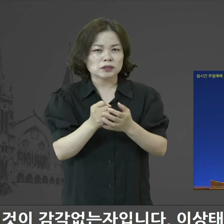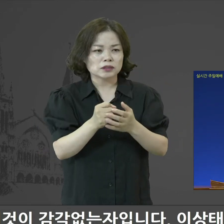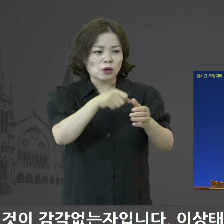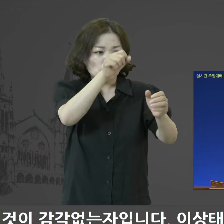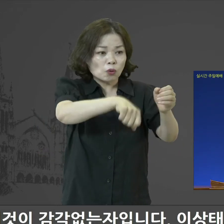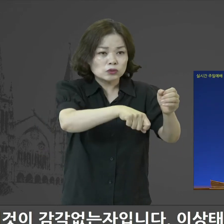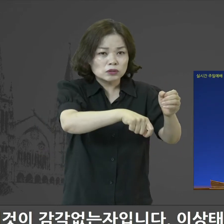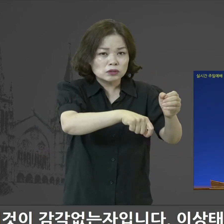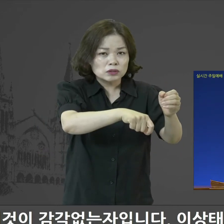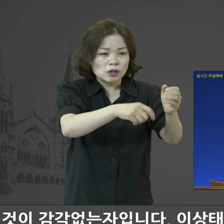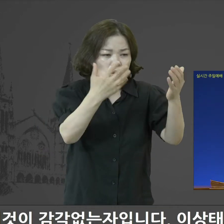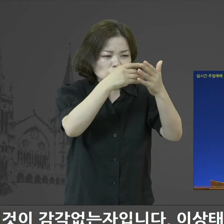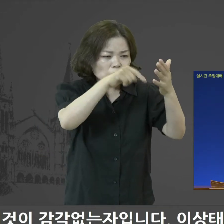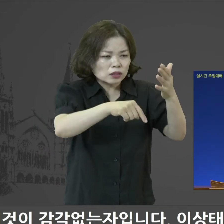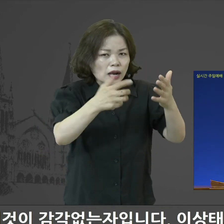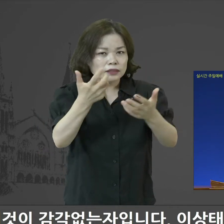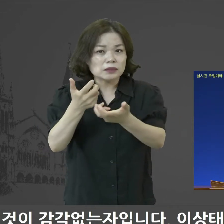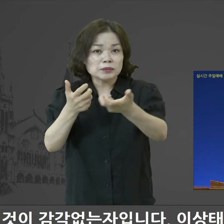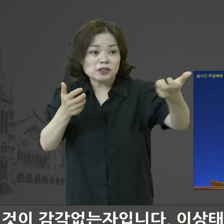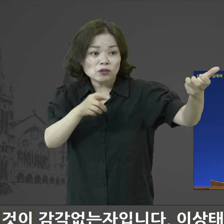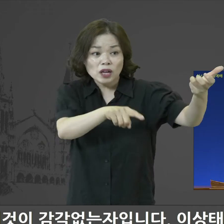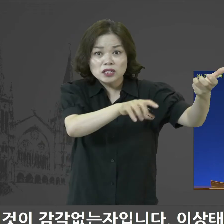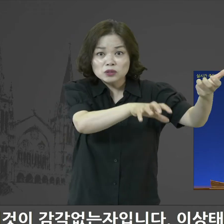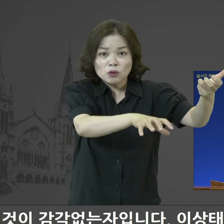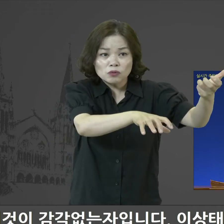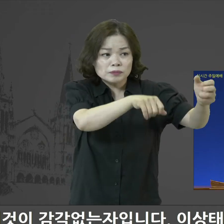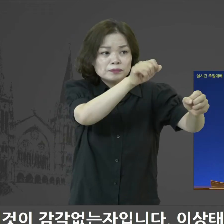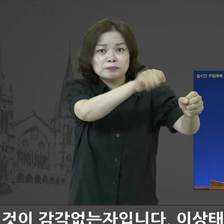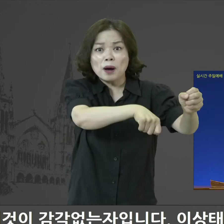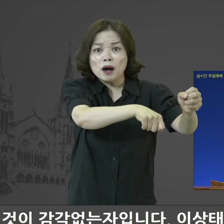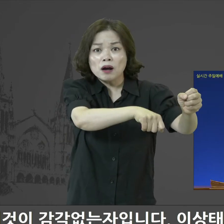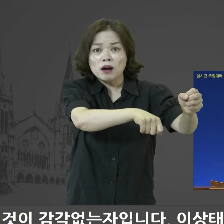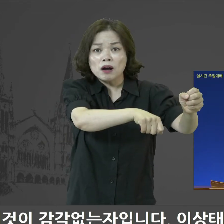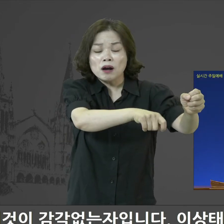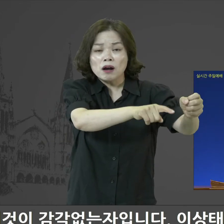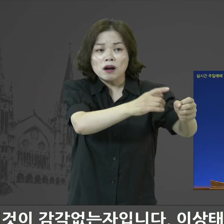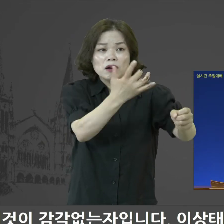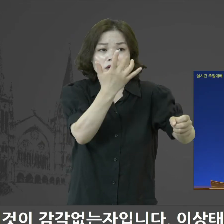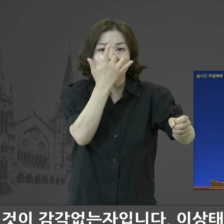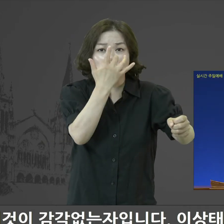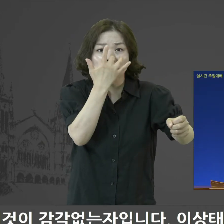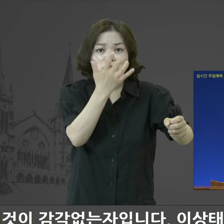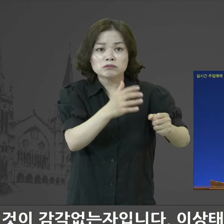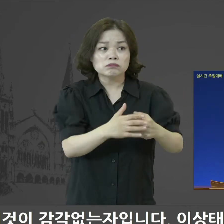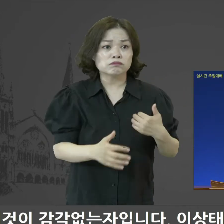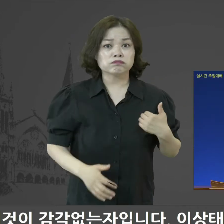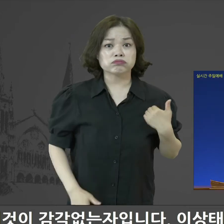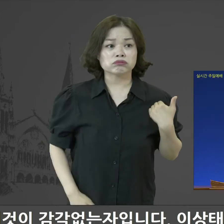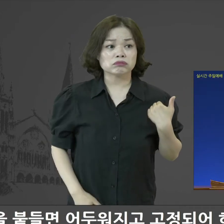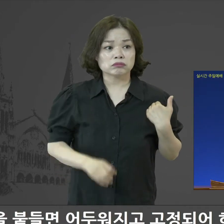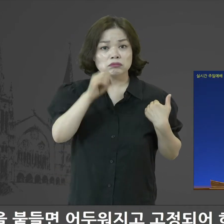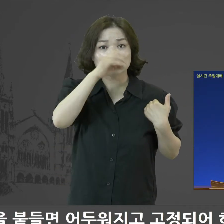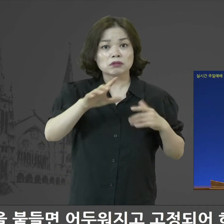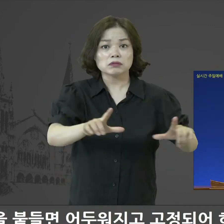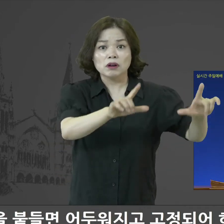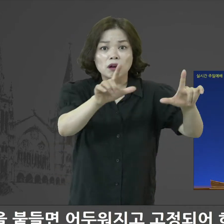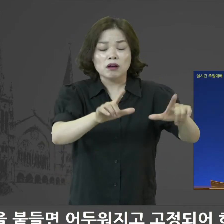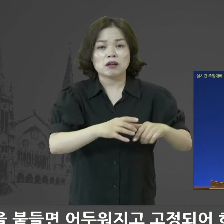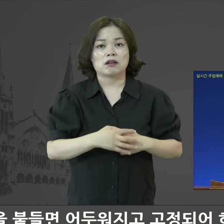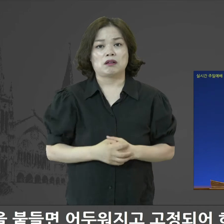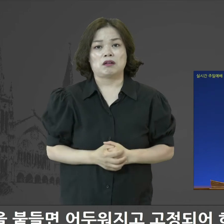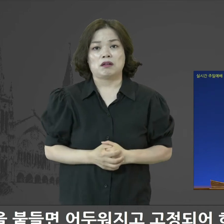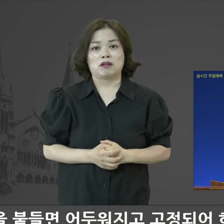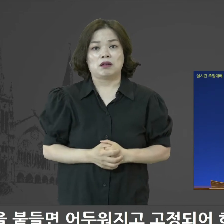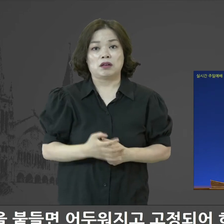것이 고정이 되고, 하나님을 떠나 있고 그것이 고정이 되고, 감각이 없는 자가 되고 그것도 모르고 지나간다는 겁니다.